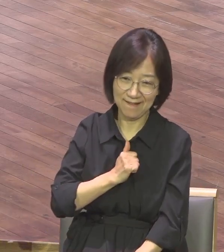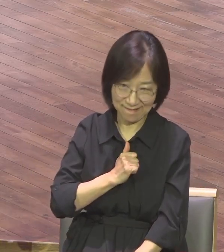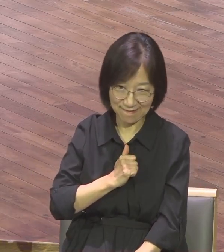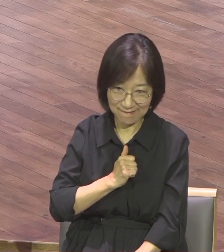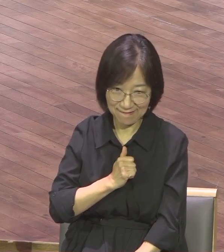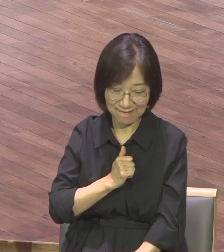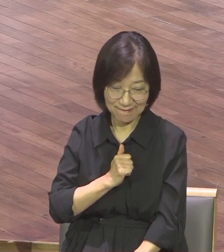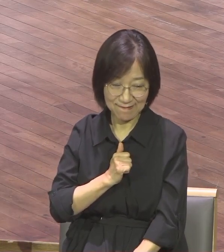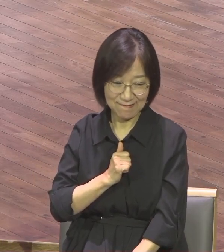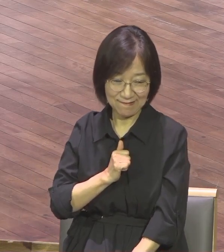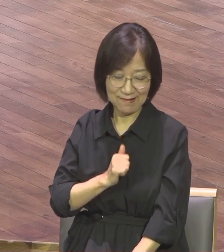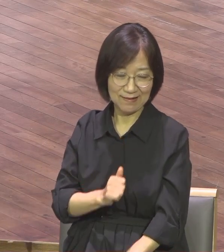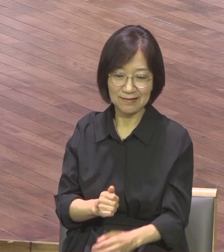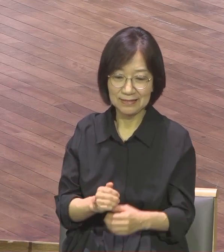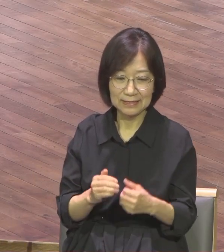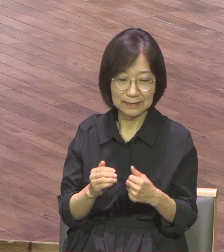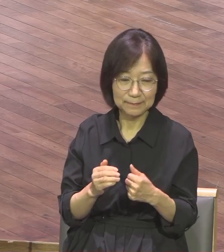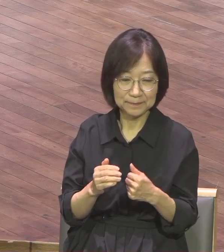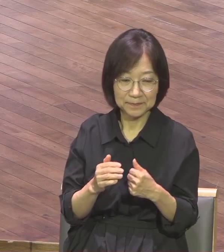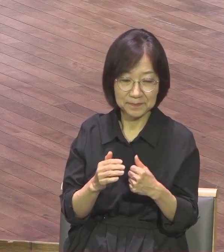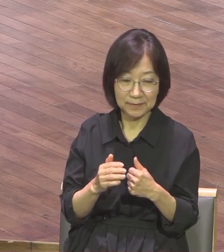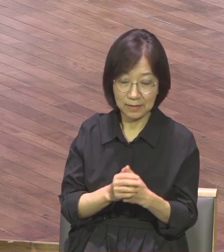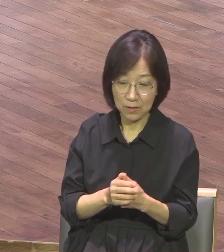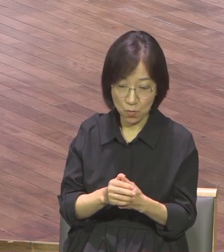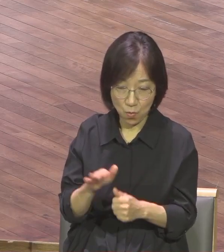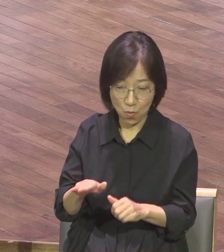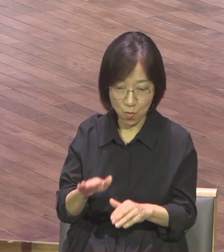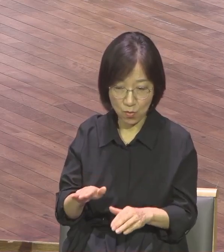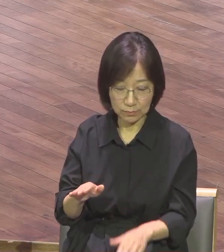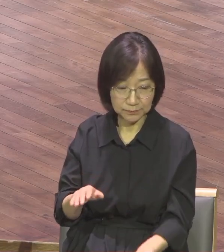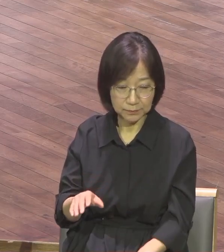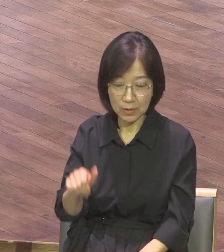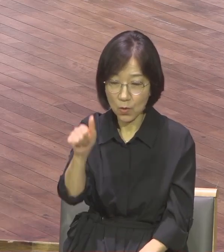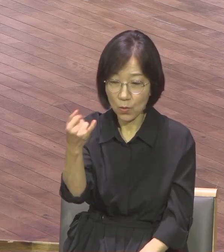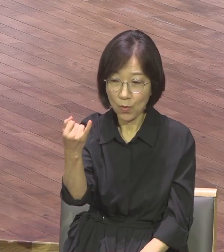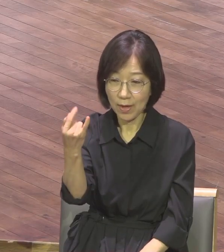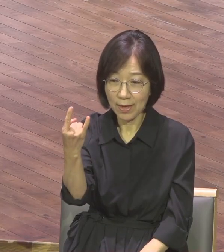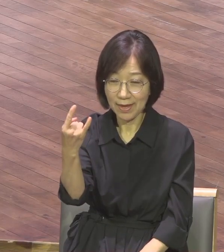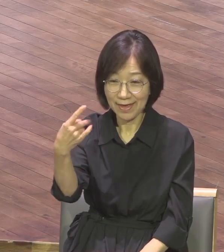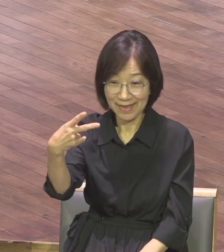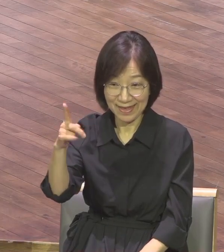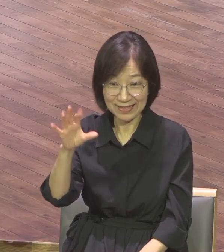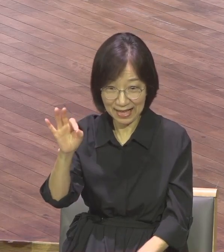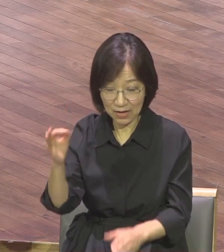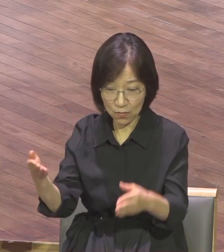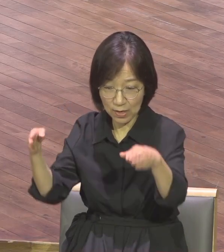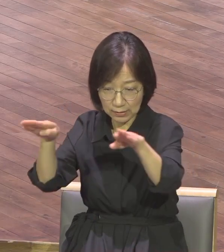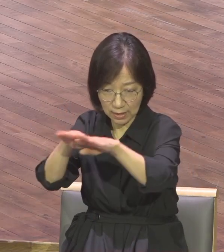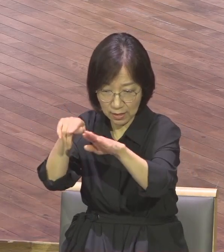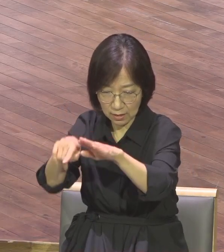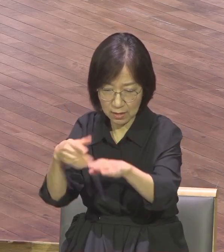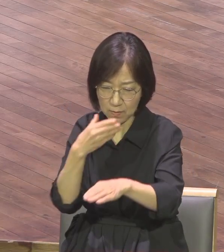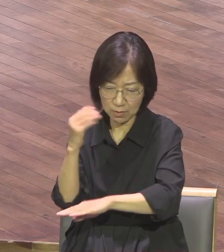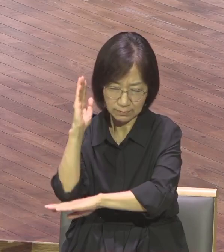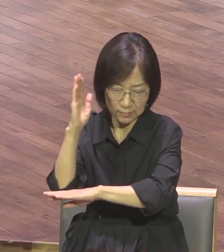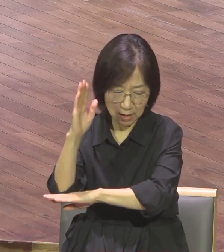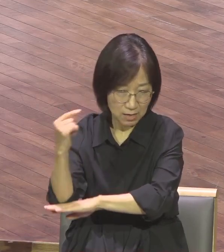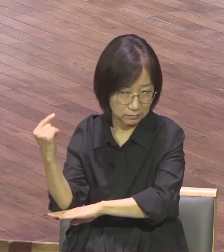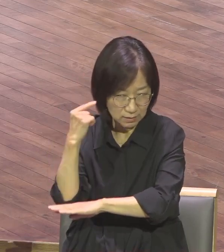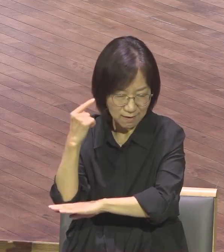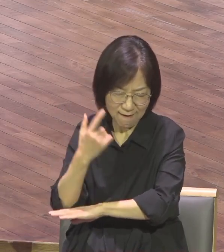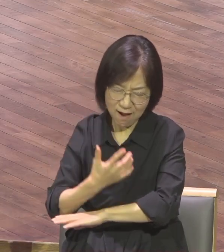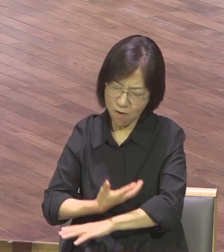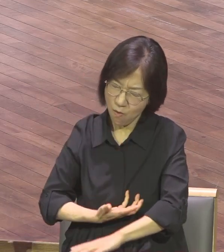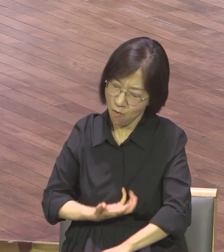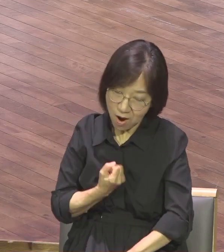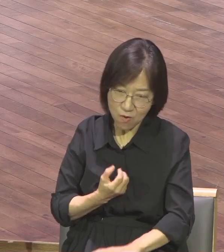그래서 이 회당으로 파고 들어가서 유대인들을 변화시키는 이 보고를 받으니 정신이 완전히 돌아본 거예요.